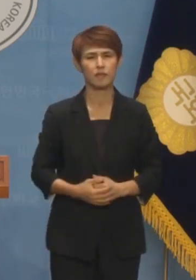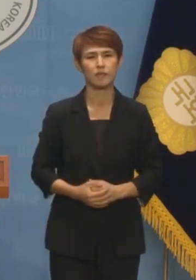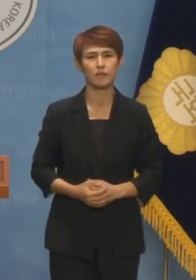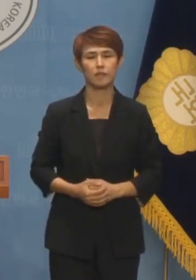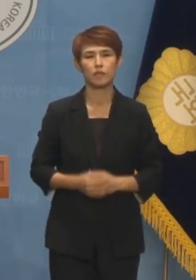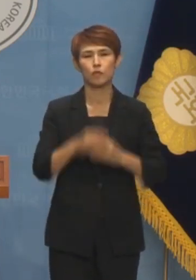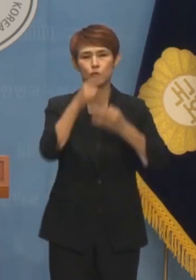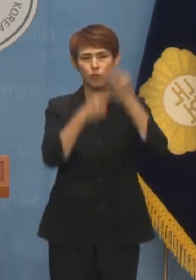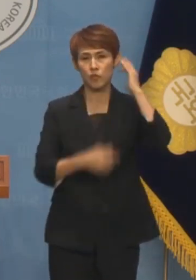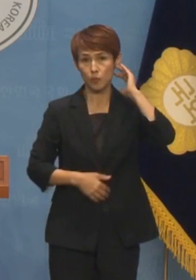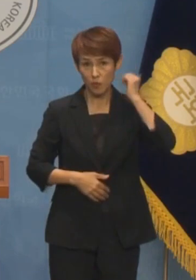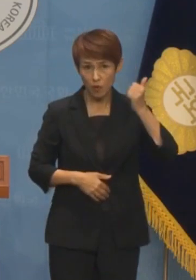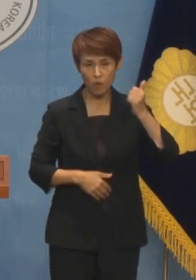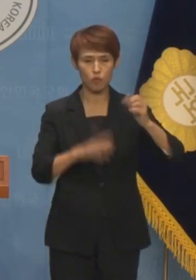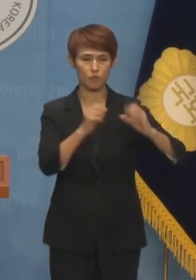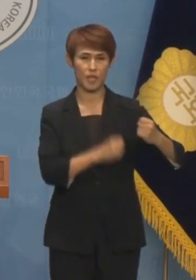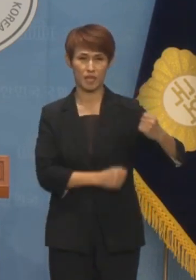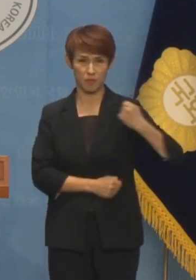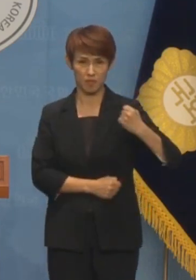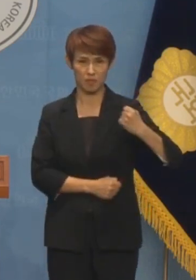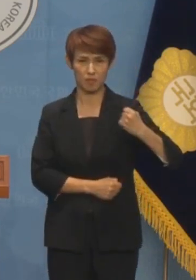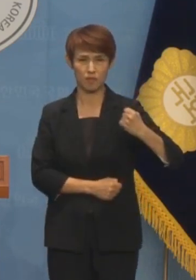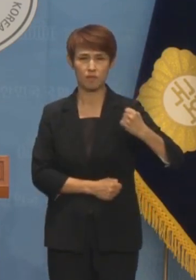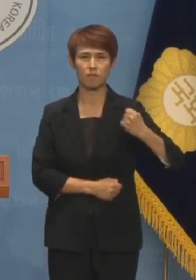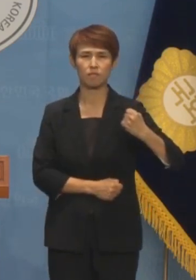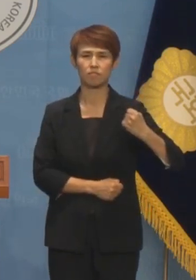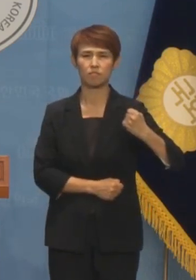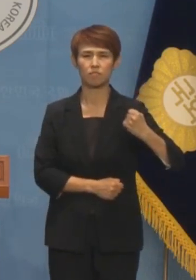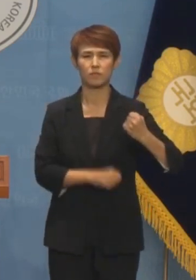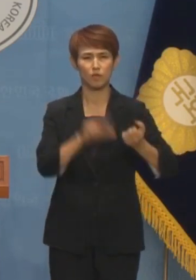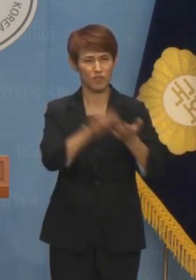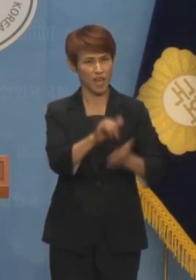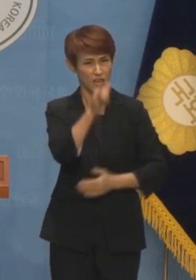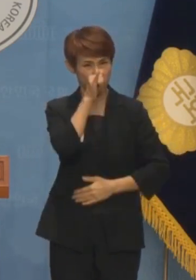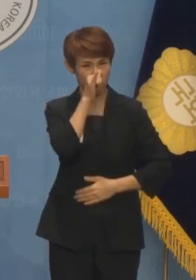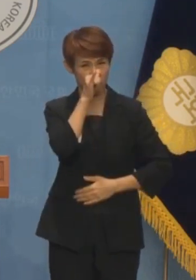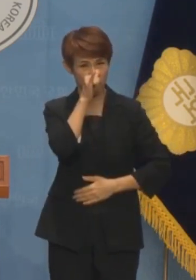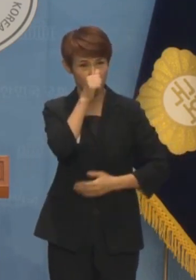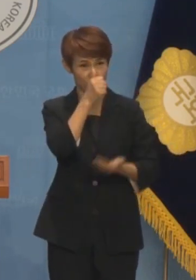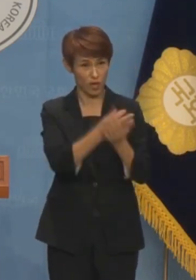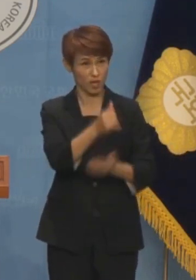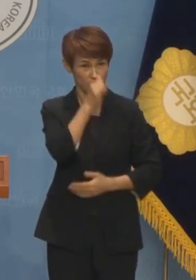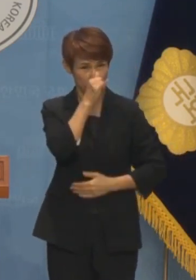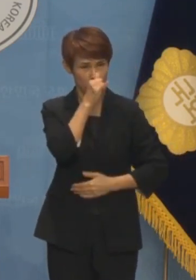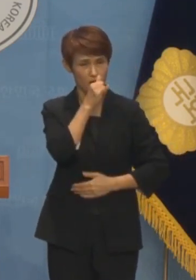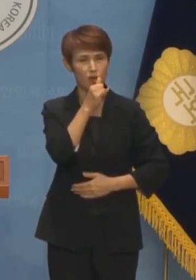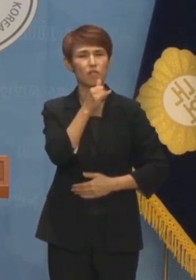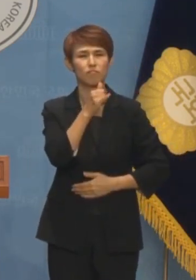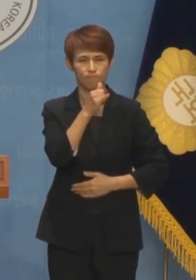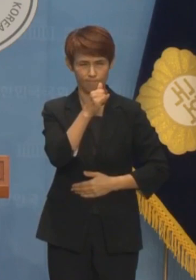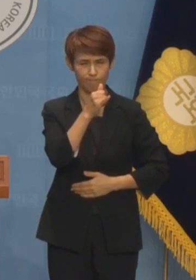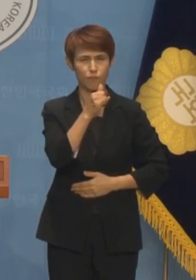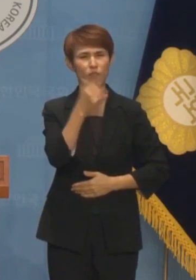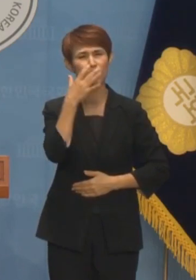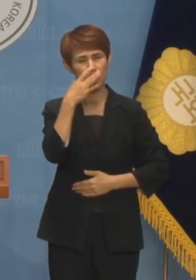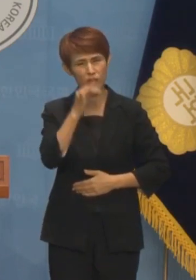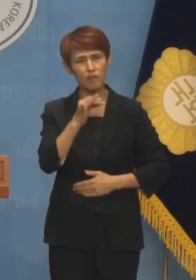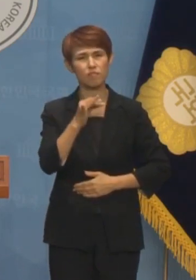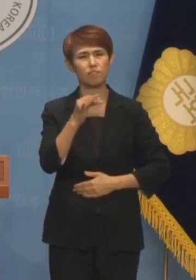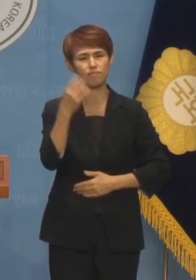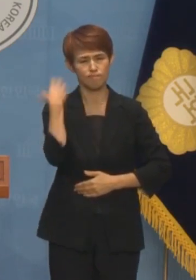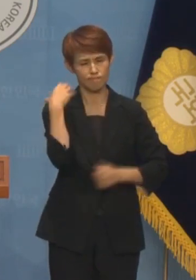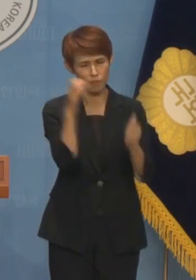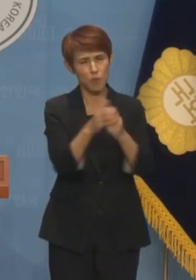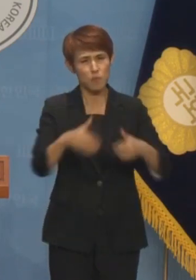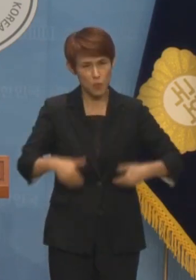대통령과 국민의힘은 혐의 있는 지휘관은 합당한 책임을 져야 한다는 순직해병 어머니의 절규를 새기십시오.